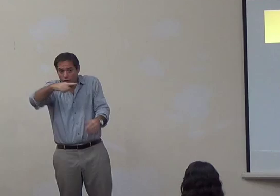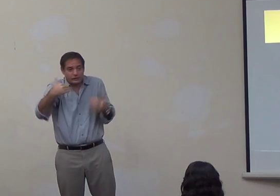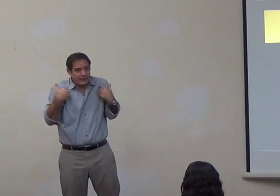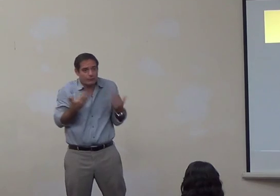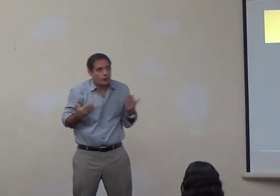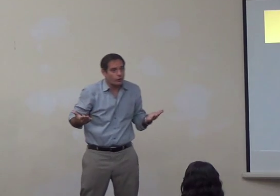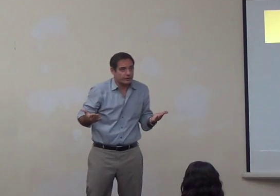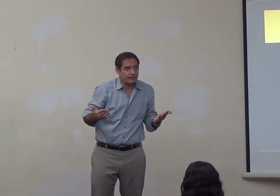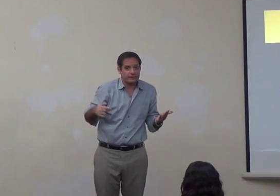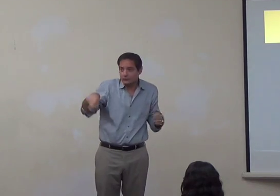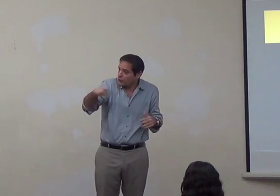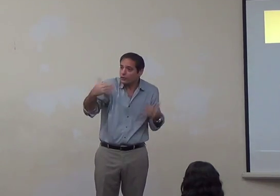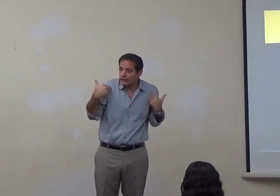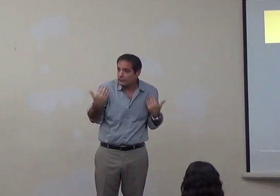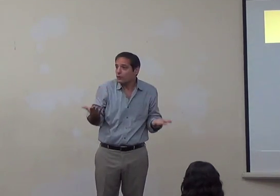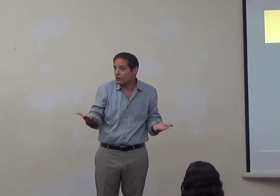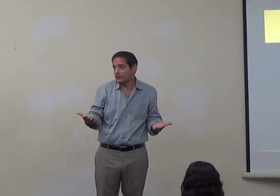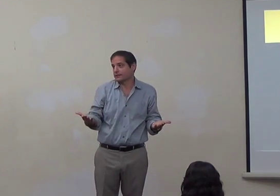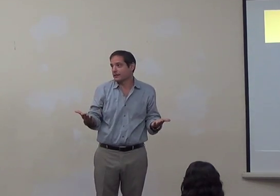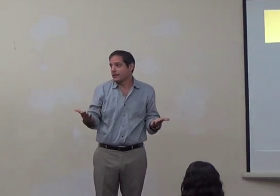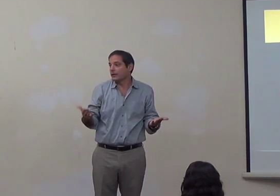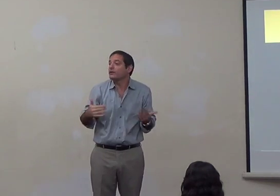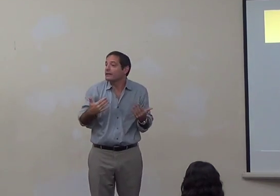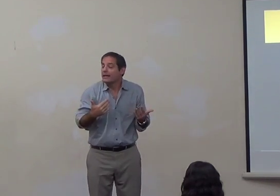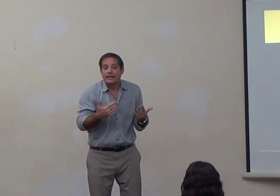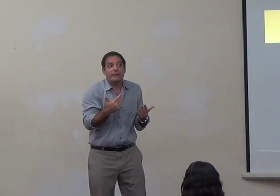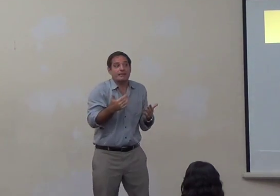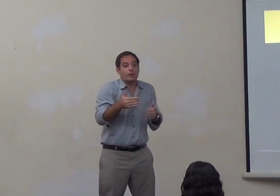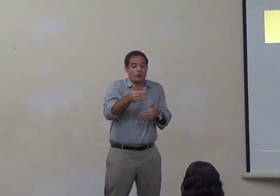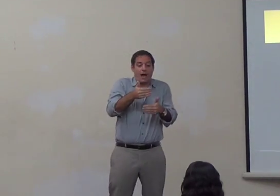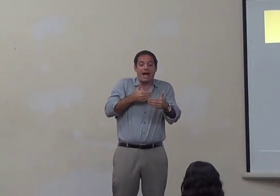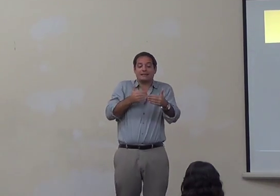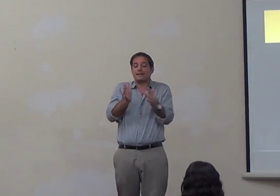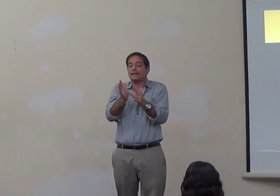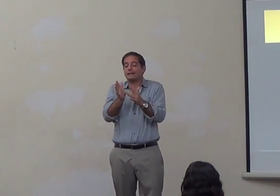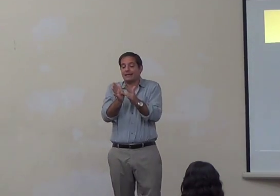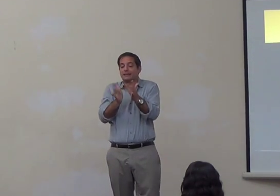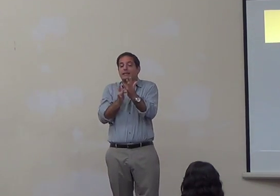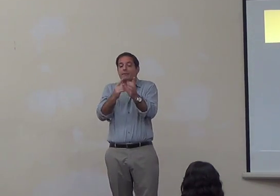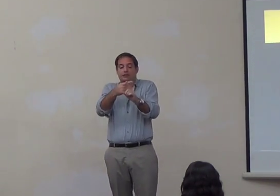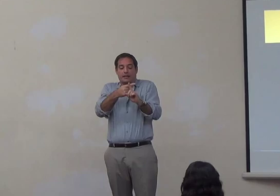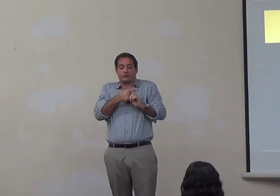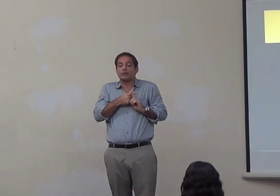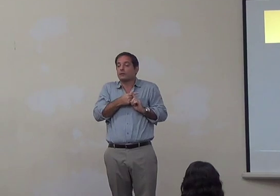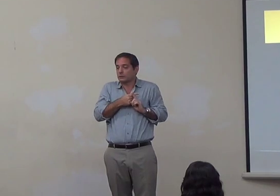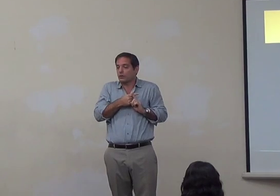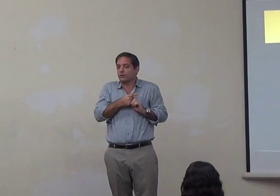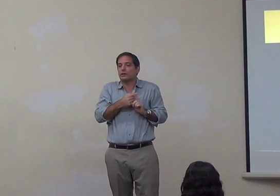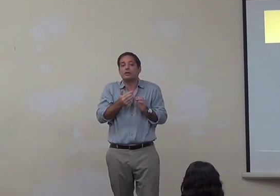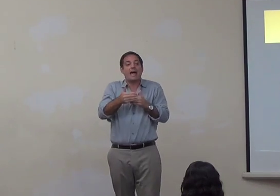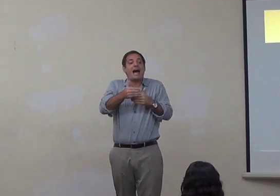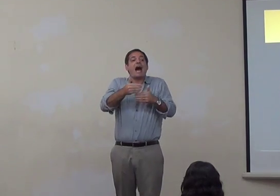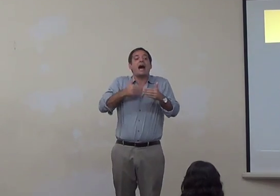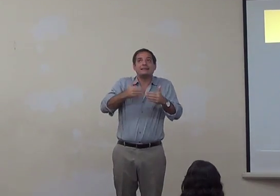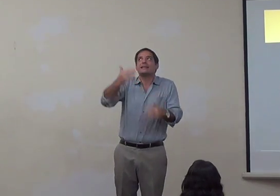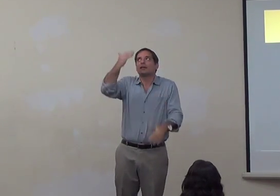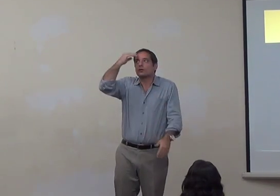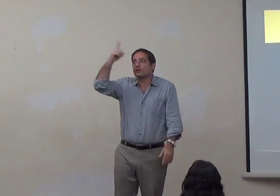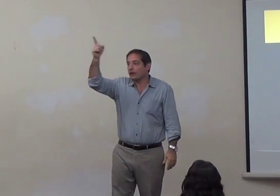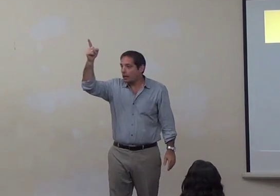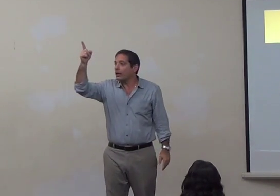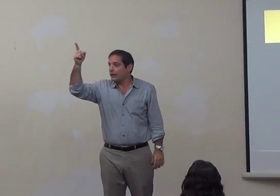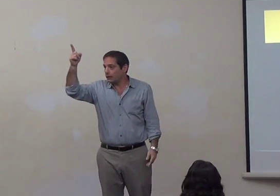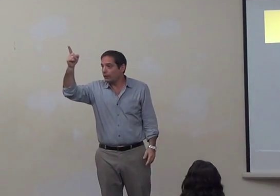Porque todos tenemos cosas, todos tenemos cosas. Entonces, ¿qué pasa? Cuando antes de que teníamos a Jesús en nuestro corazón, antes